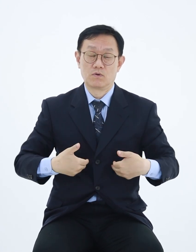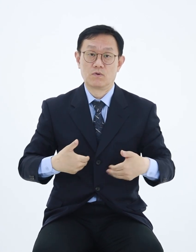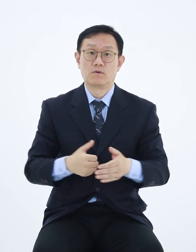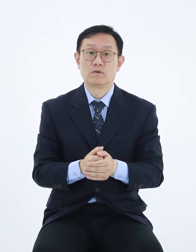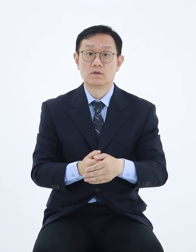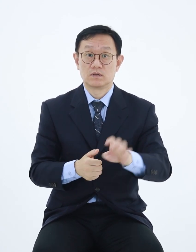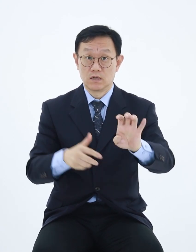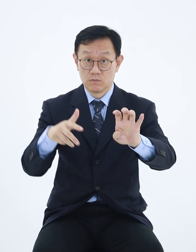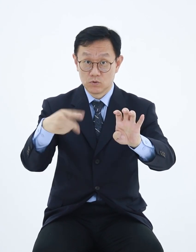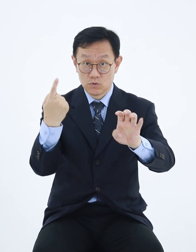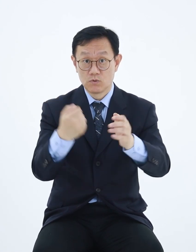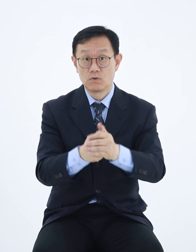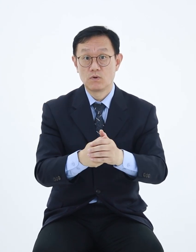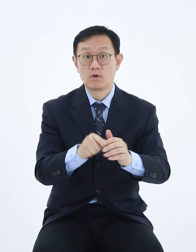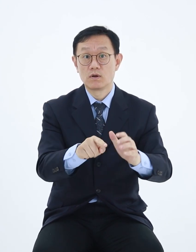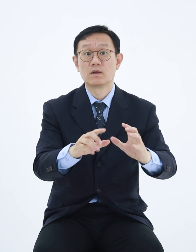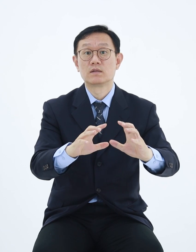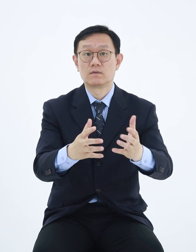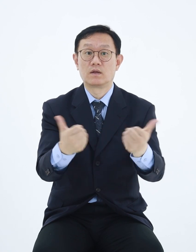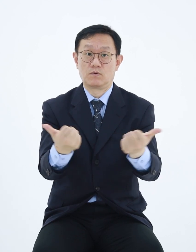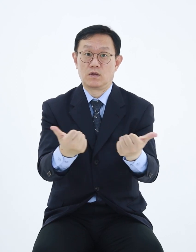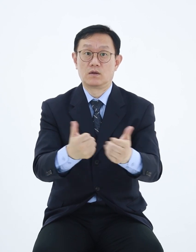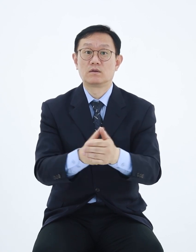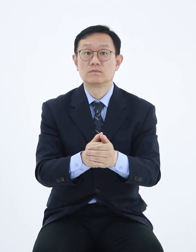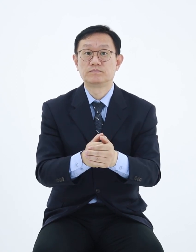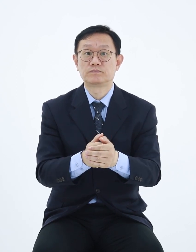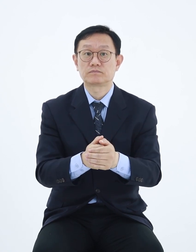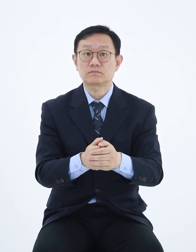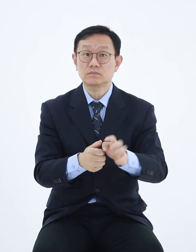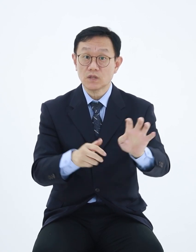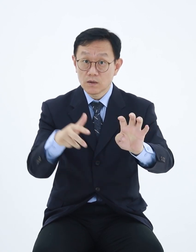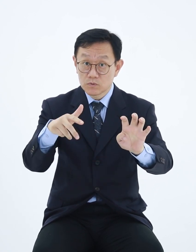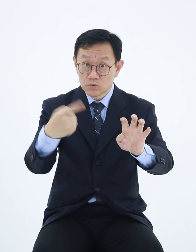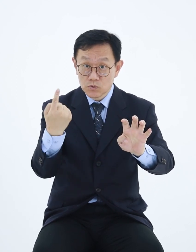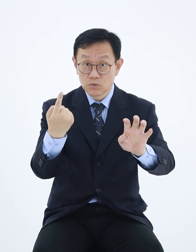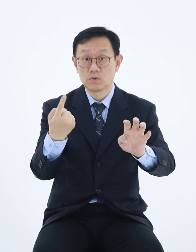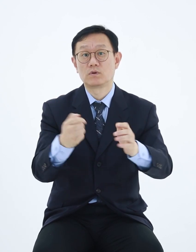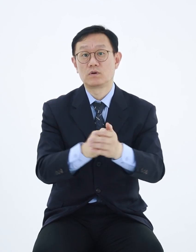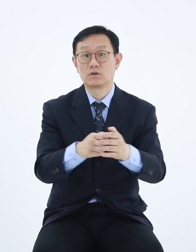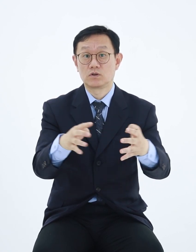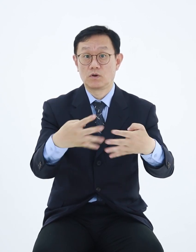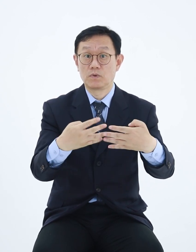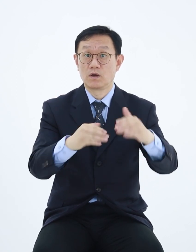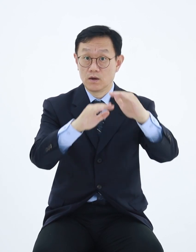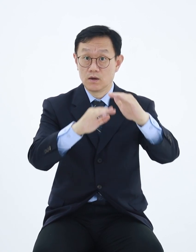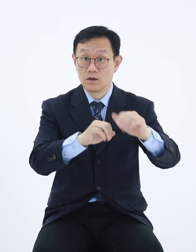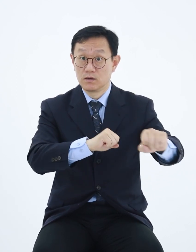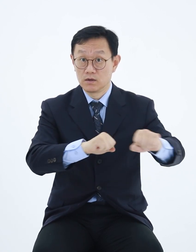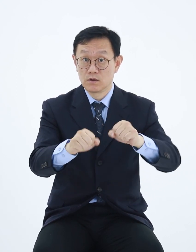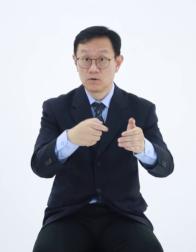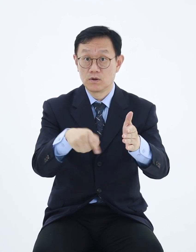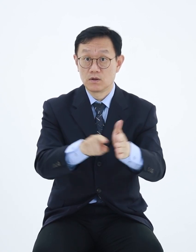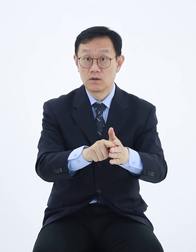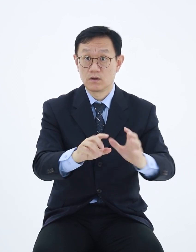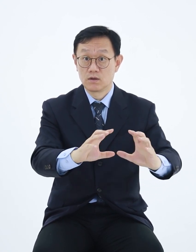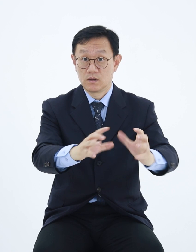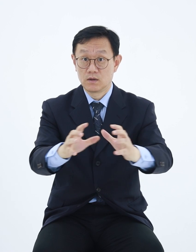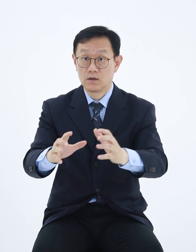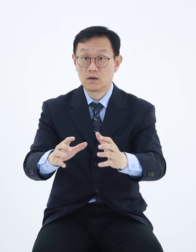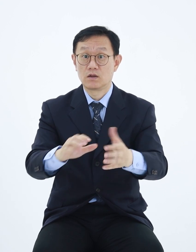제40조 당사국 회의 협약 제40조에는 협약의 이행을 위해 당사국들이 정기적으로 회합할